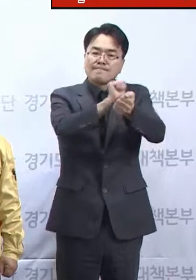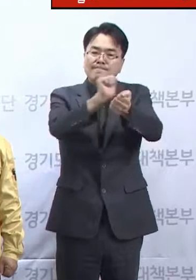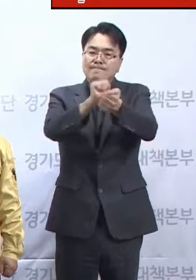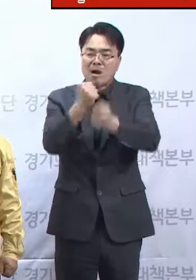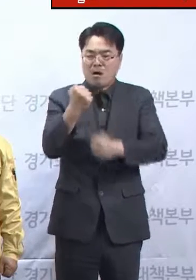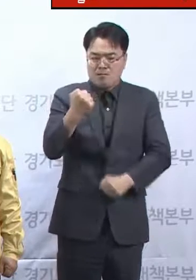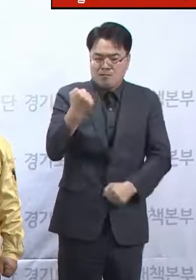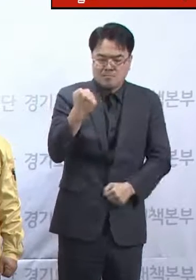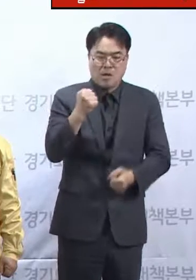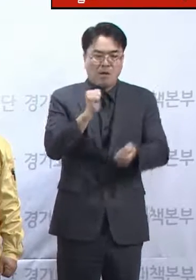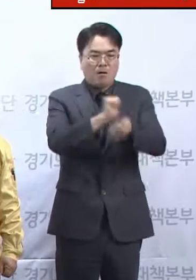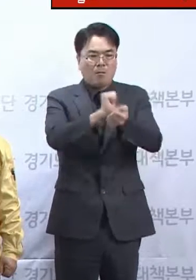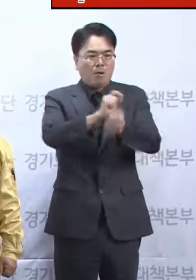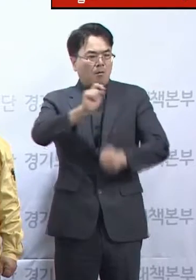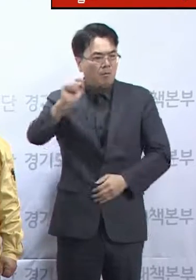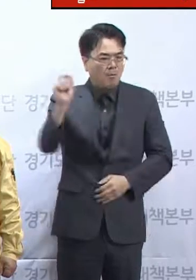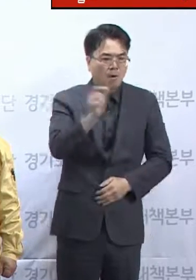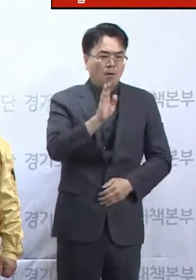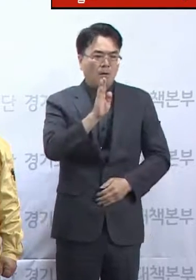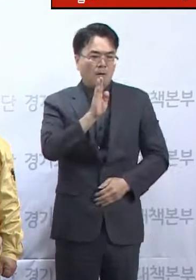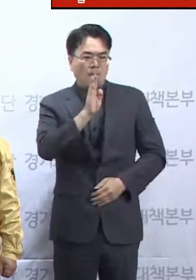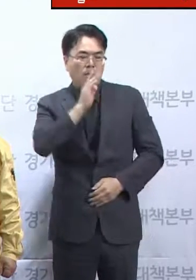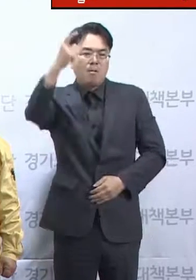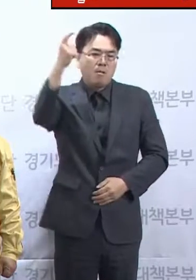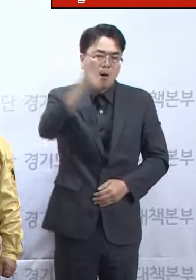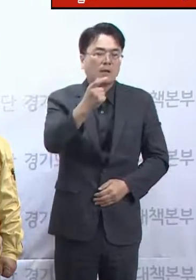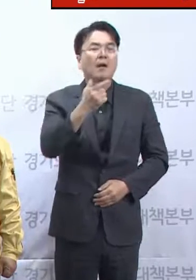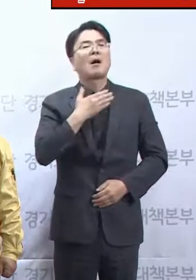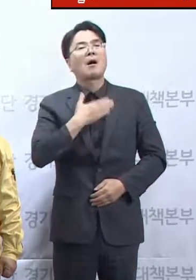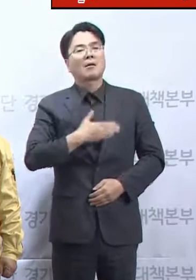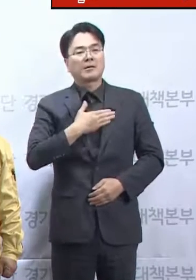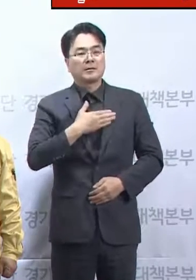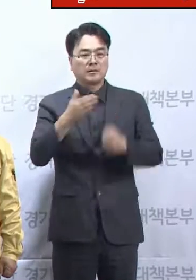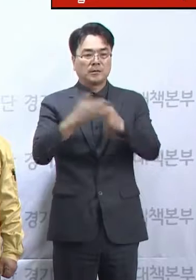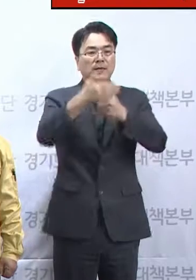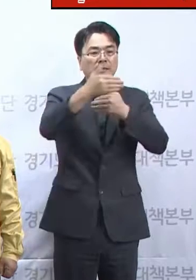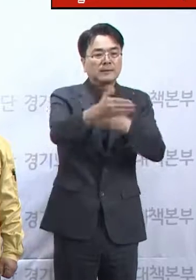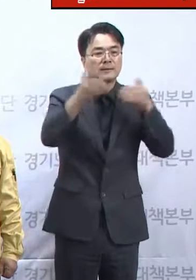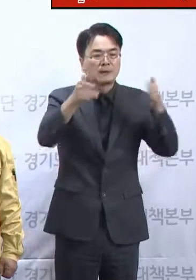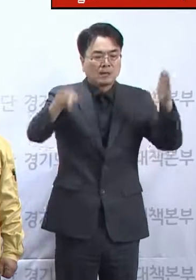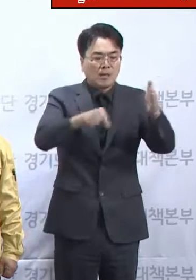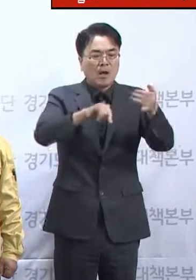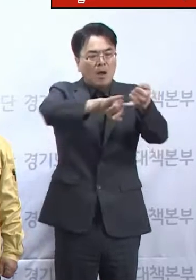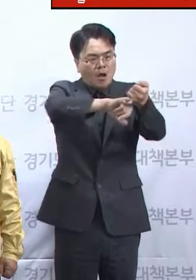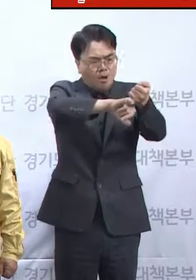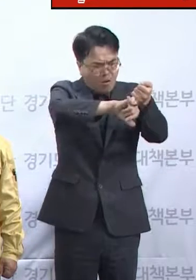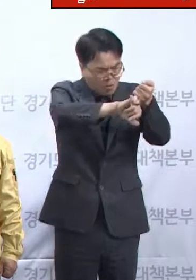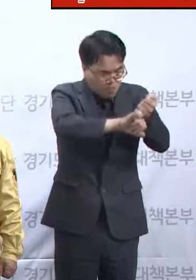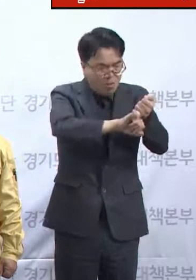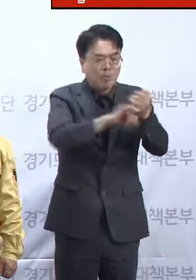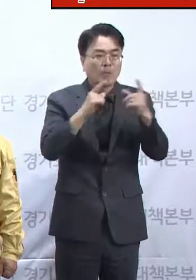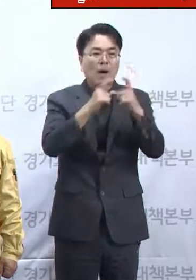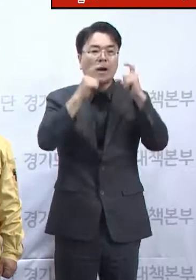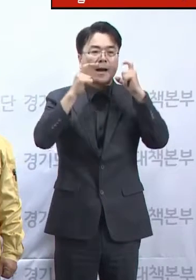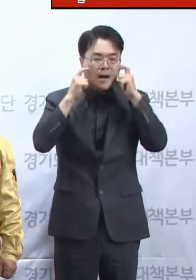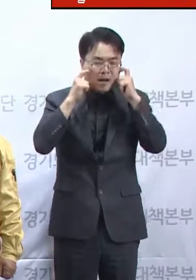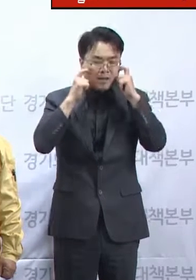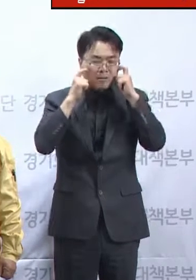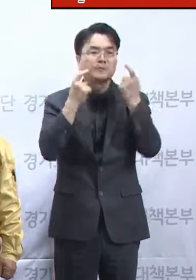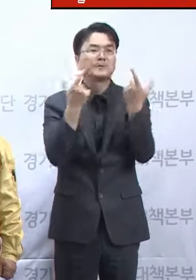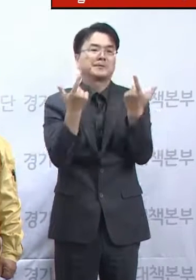전파력이나 전파 속도가 매우 높고 빠르다는 점을 알 수가 있기 때문에 실내에서도 꼭 필요한 경우 외에는 마스크